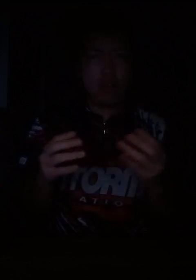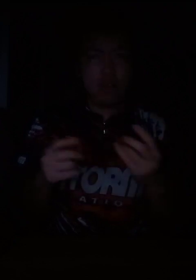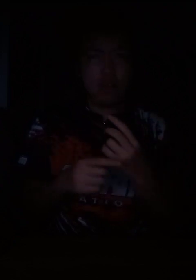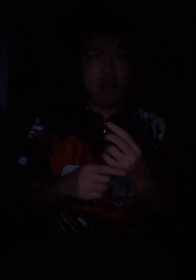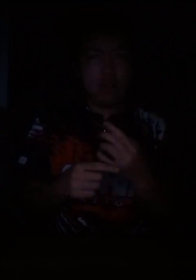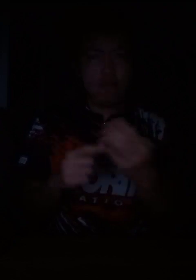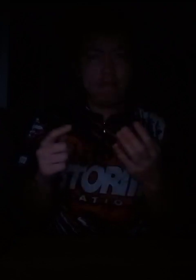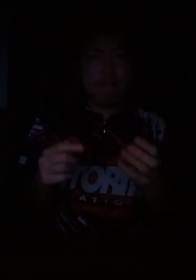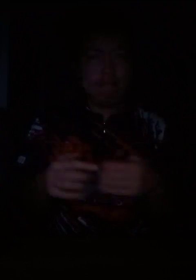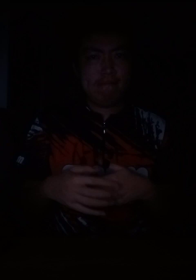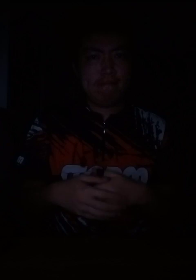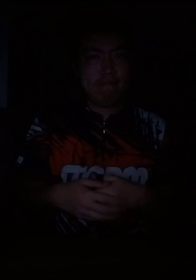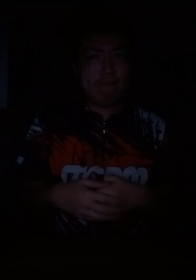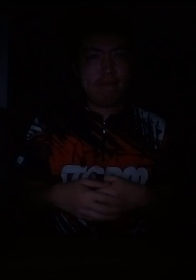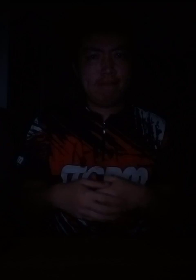대화를 나눕니다. 아무튼